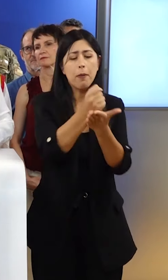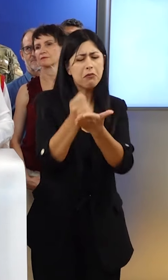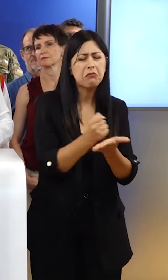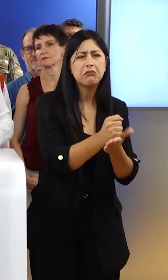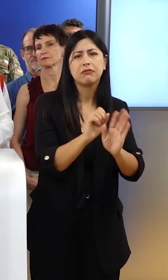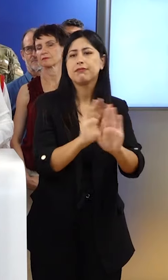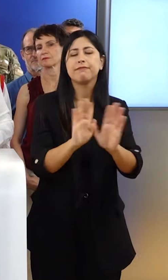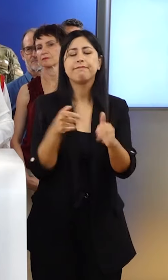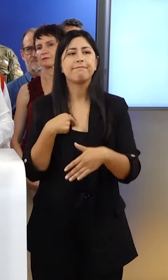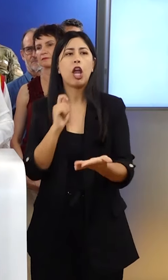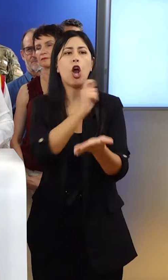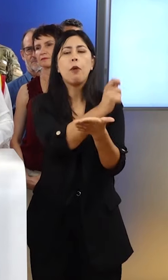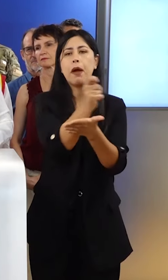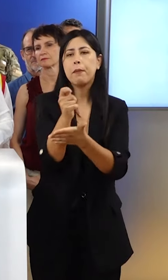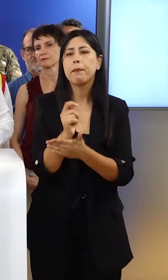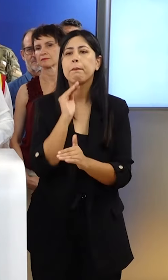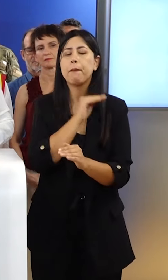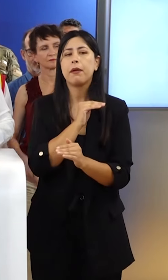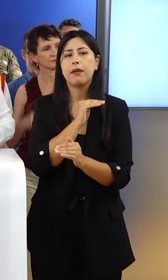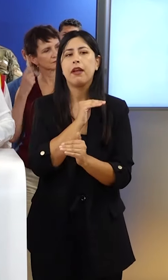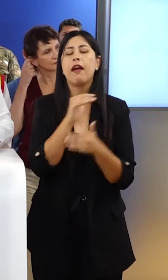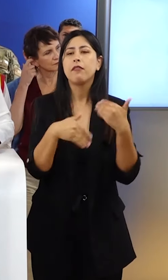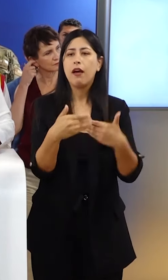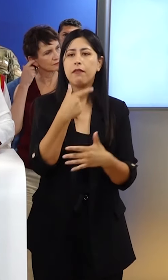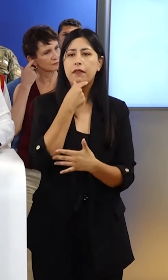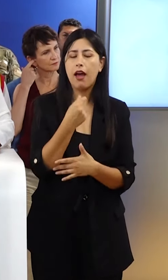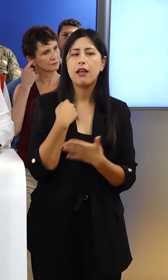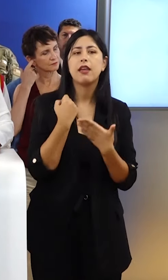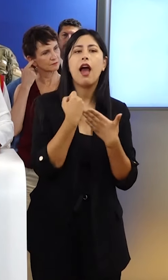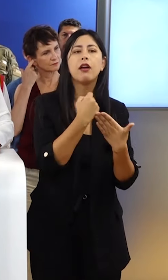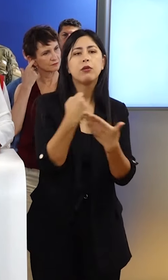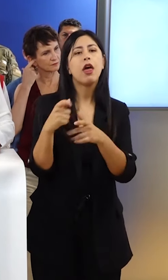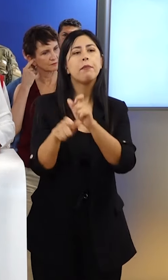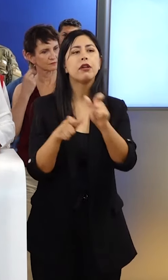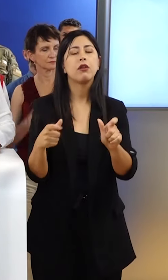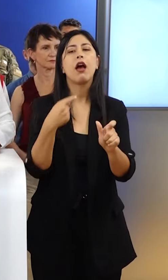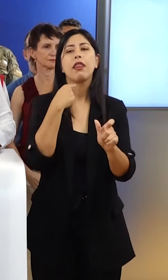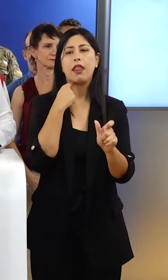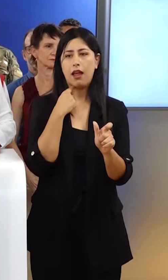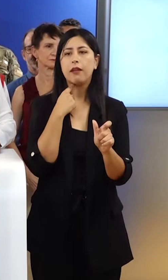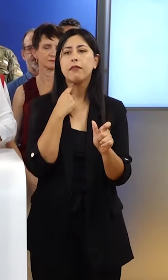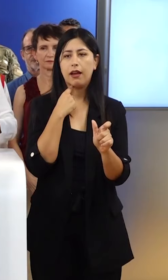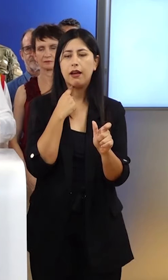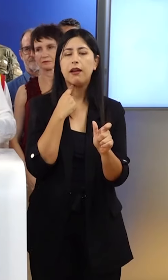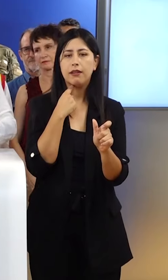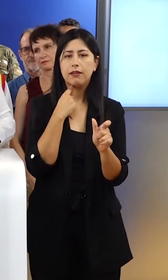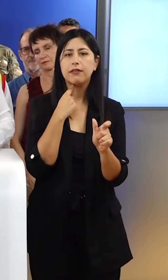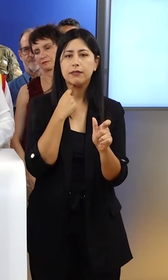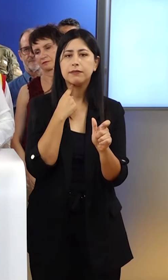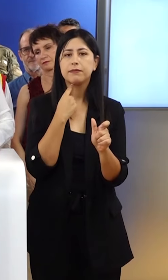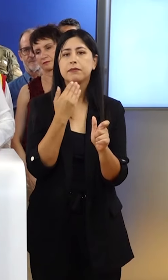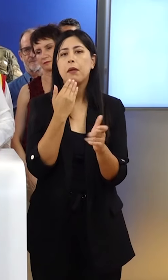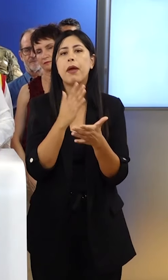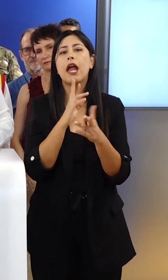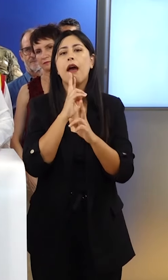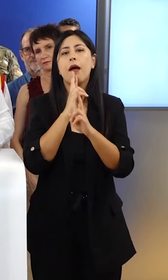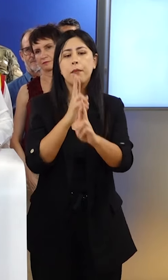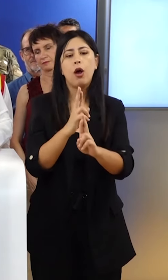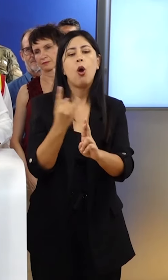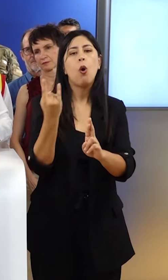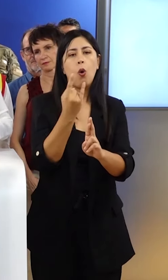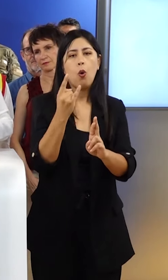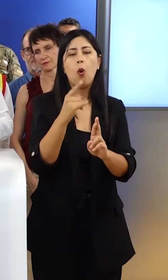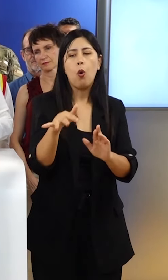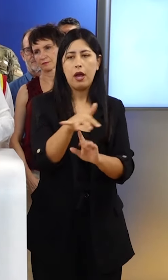eh compra que tenga que ver con eh ayuda Eh a los damnificados la eh la atención de la emergencia